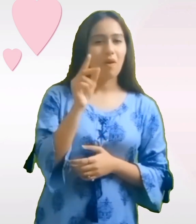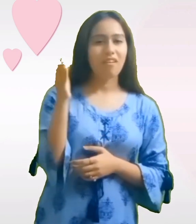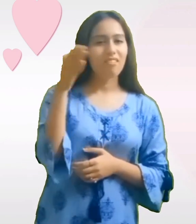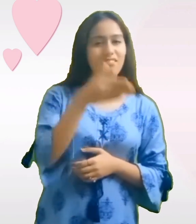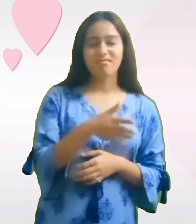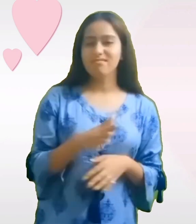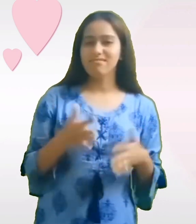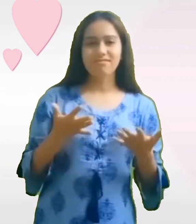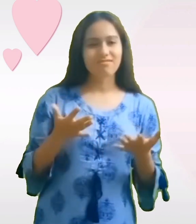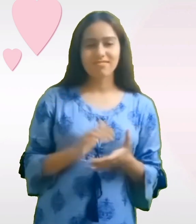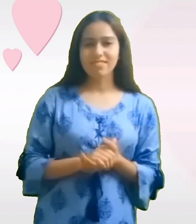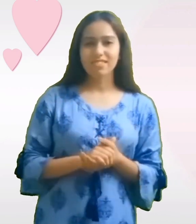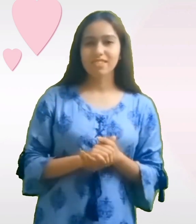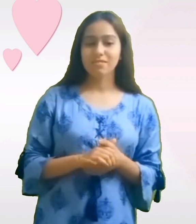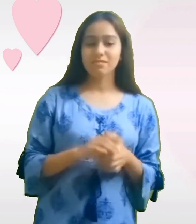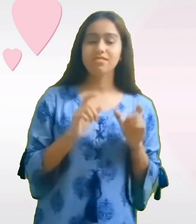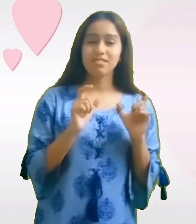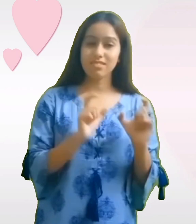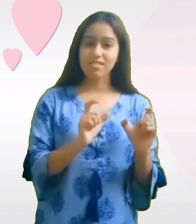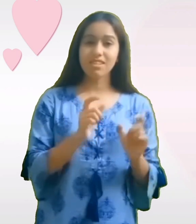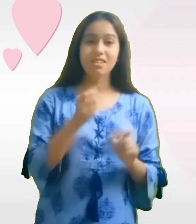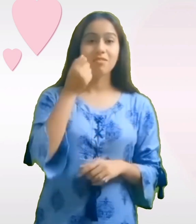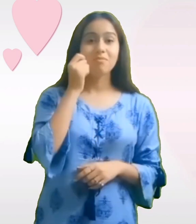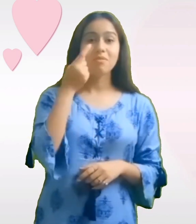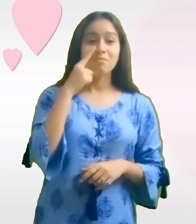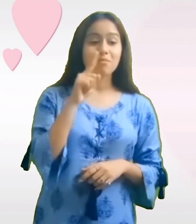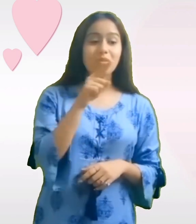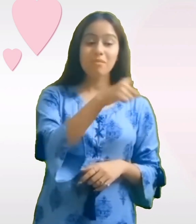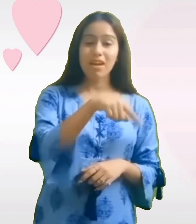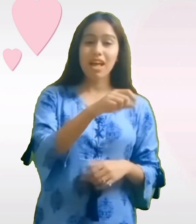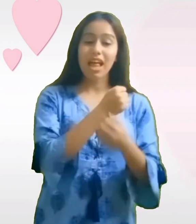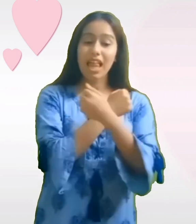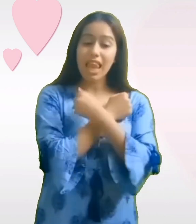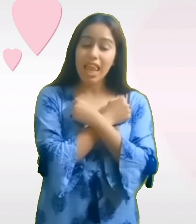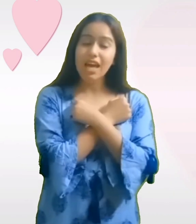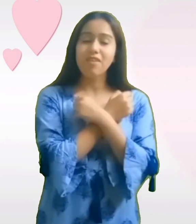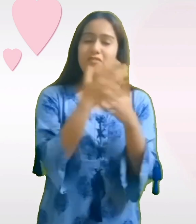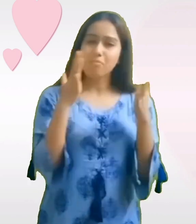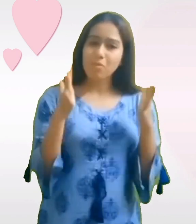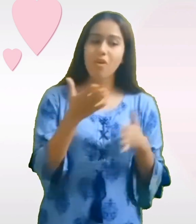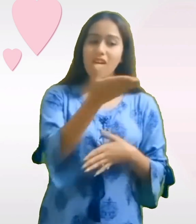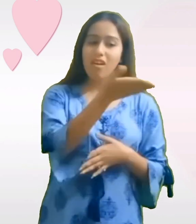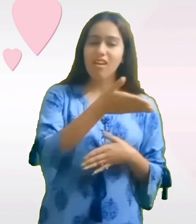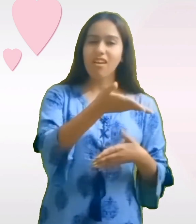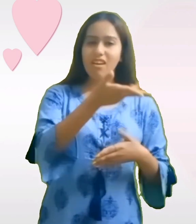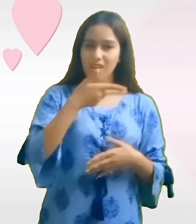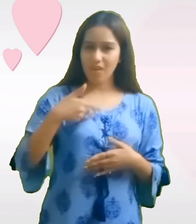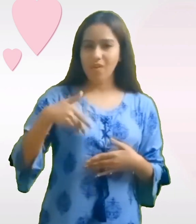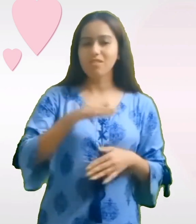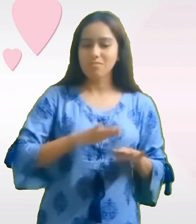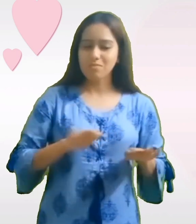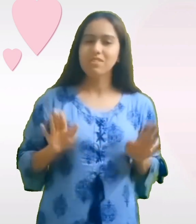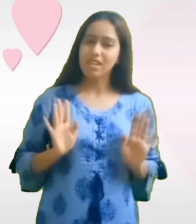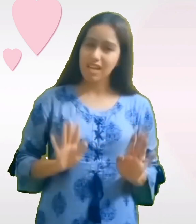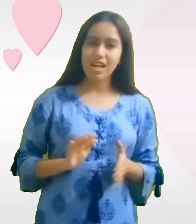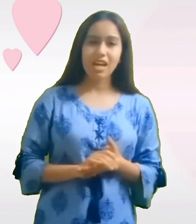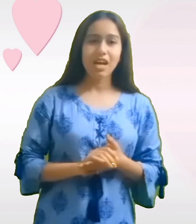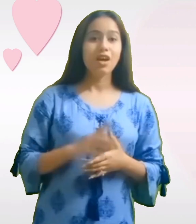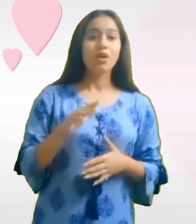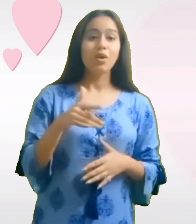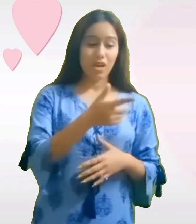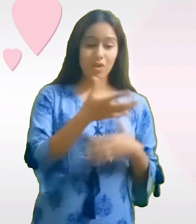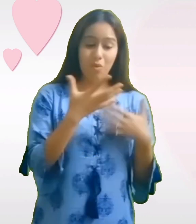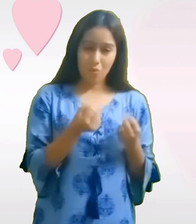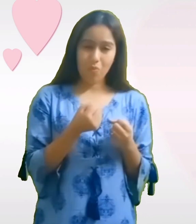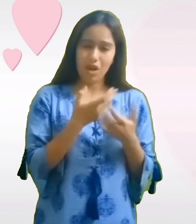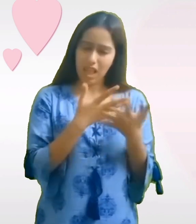होगी और आप समझ नहीं पाएंगे कि उस कमी को कैसे फिल करें, कैसे उस कमी को पूरा करें। क्योंकि माता पिता का प्यार ऐसा प्यार होता है